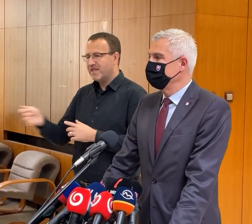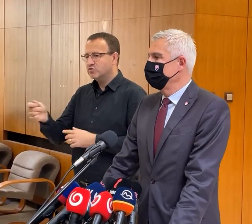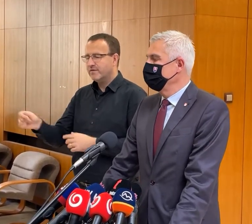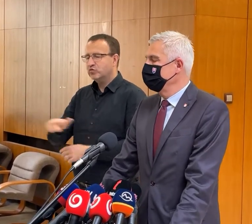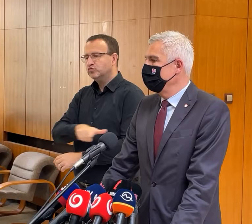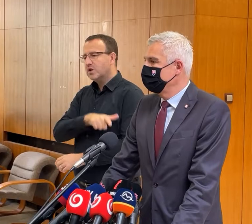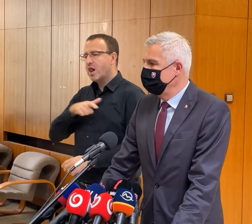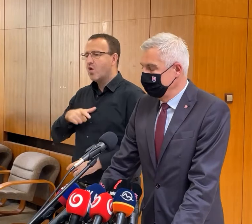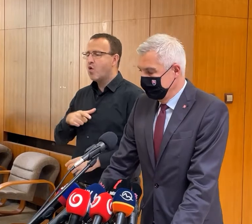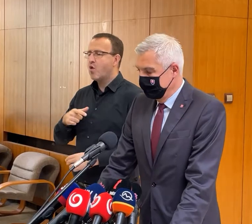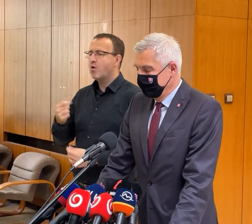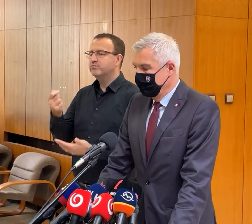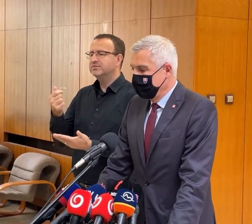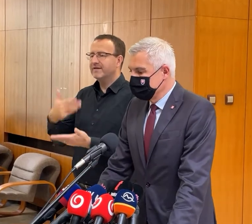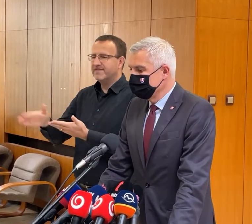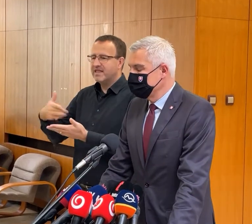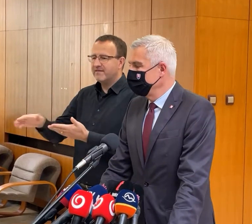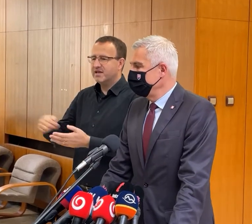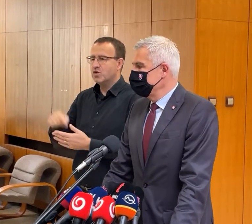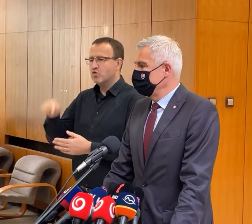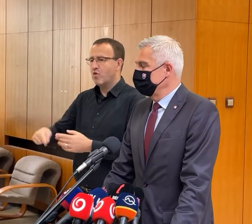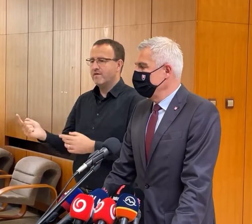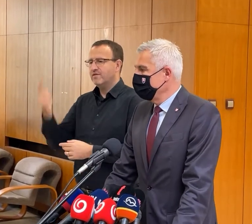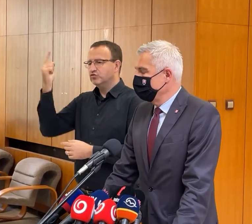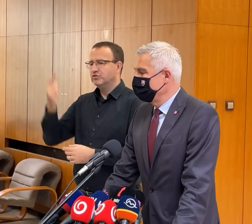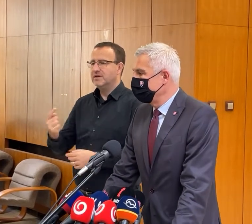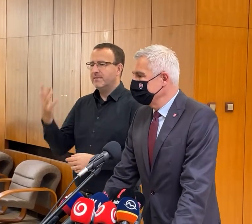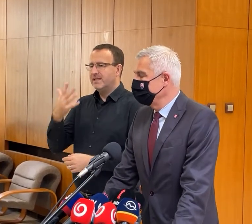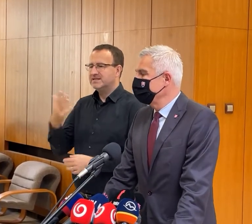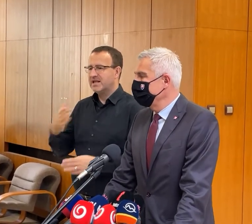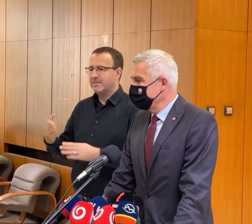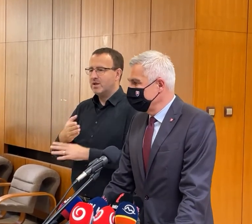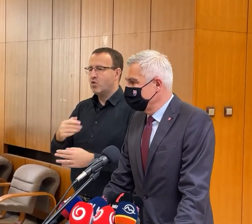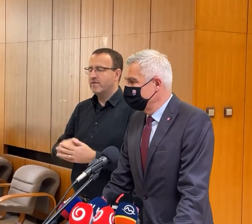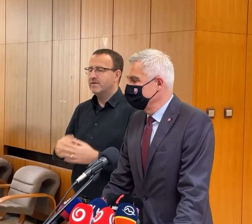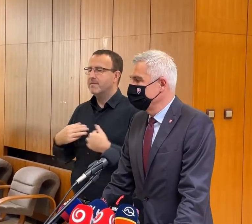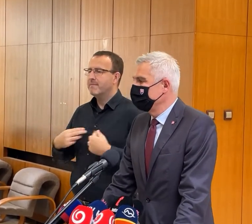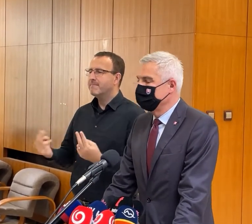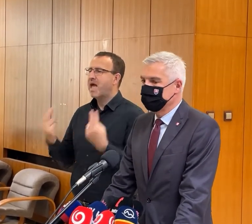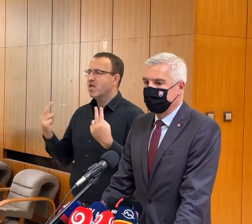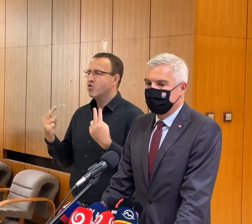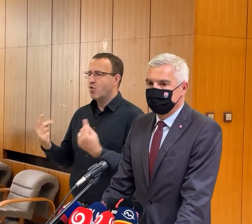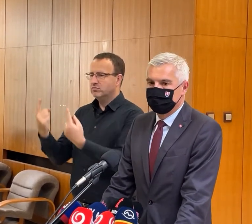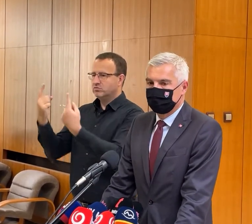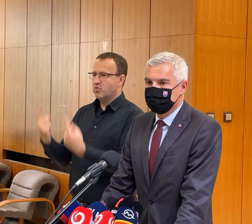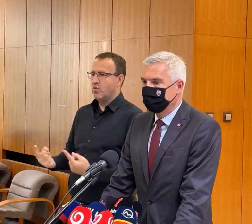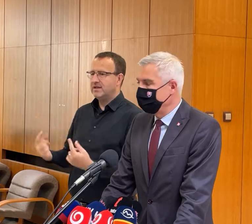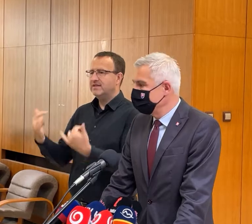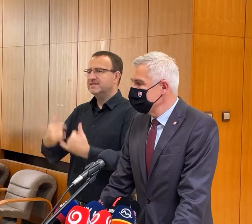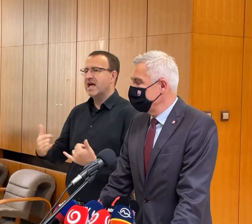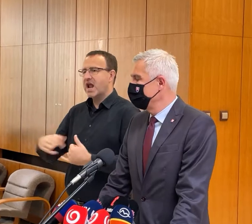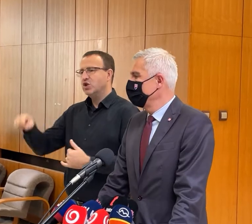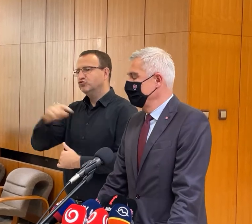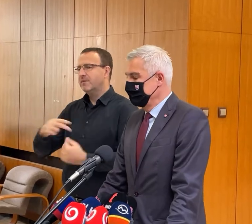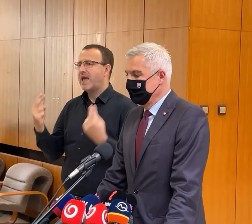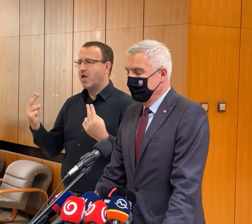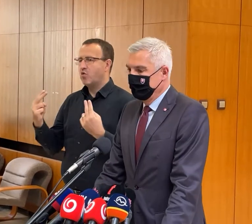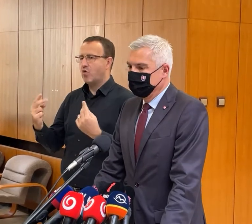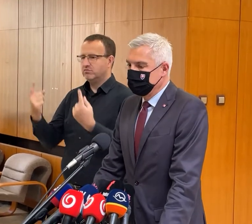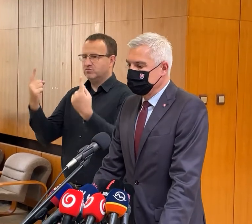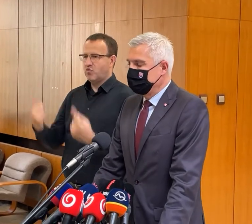dlhodobo kapitálové výdavky až do výšky 50 miliónov, chátra na majetok v zahraničí. Ale som realista,